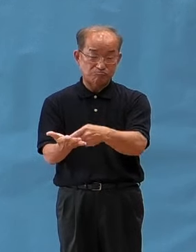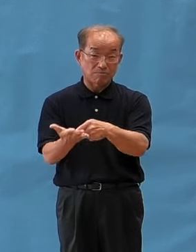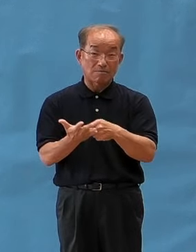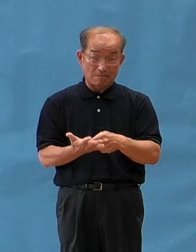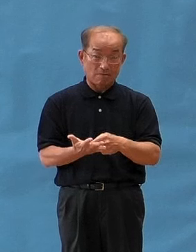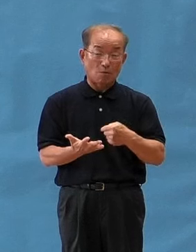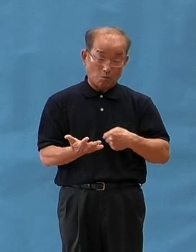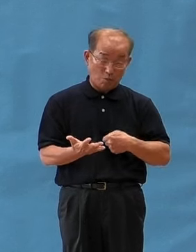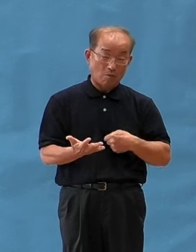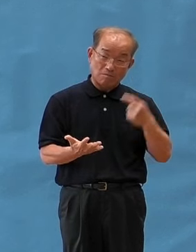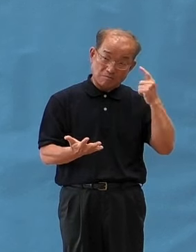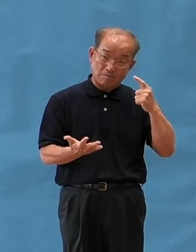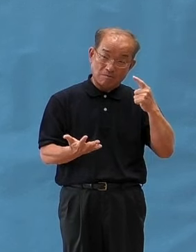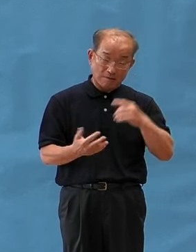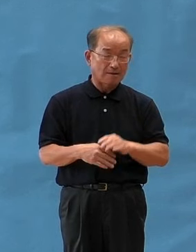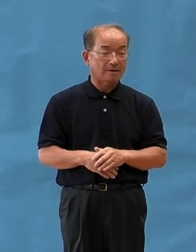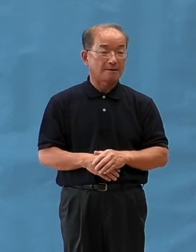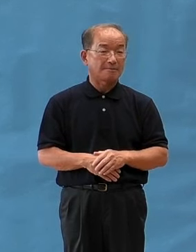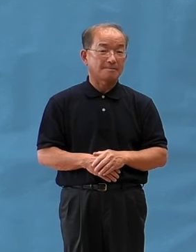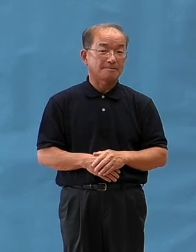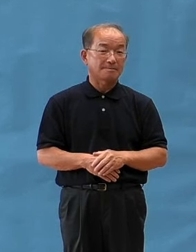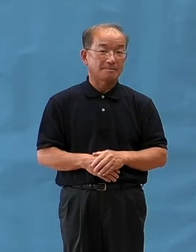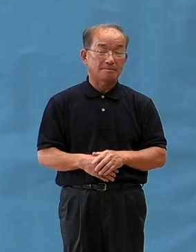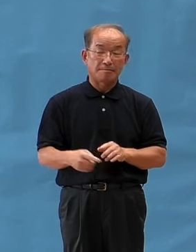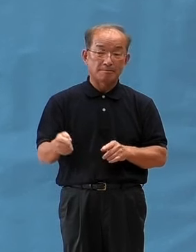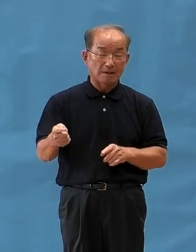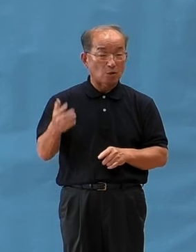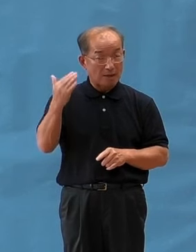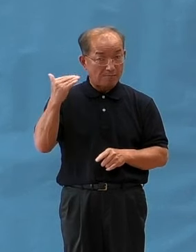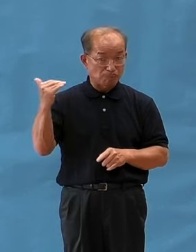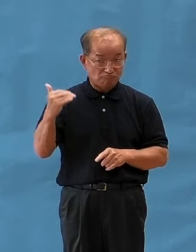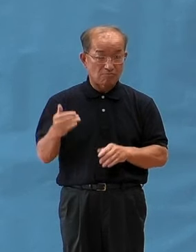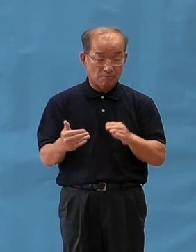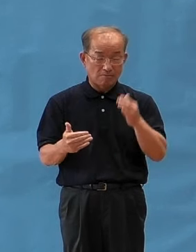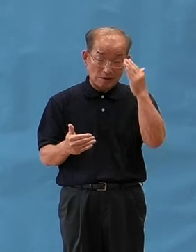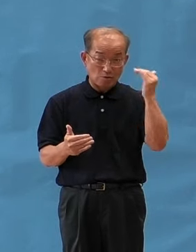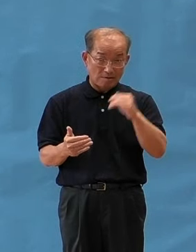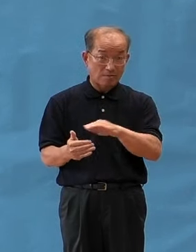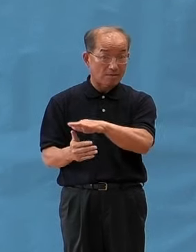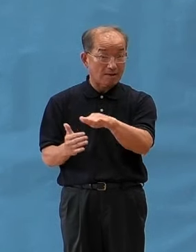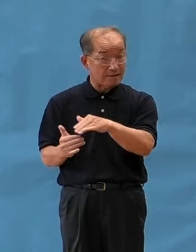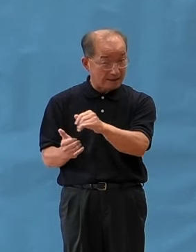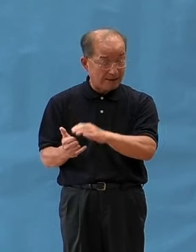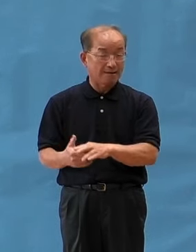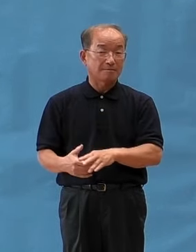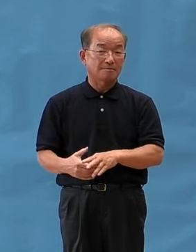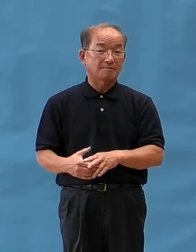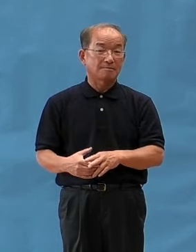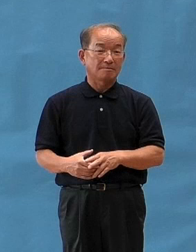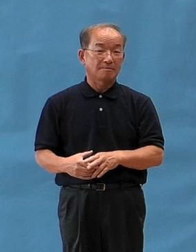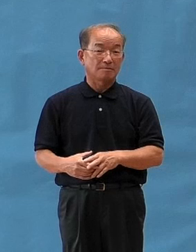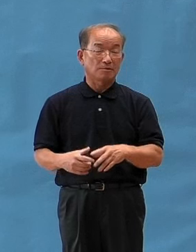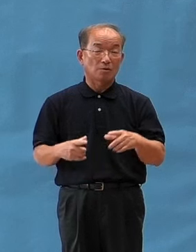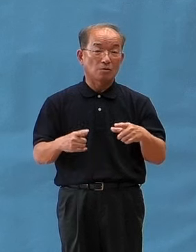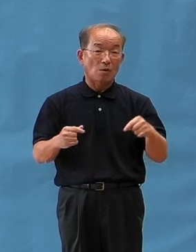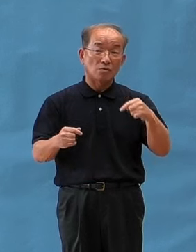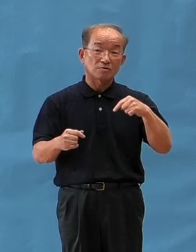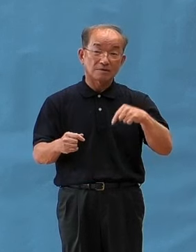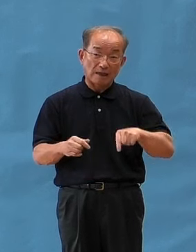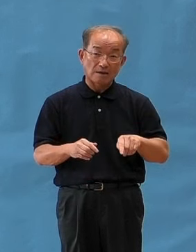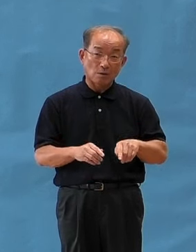からしてもやはりベトナムの方がその国内の縫製工場だったりさまざ